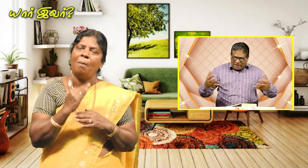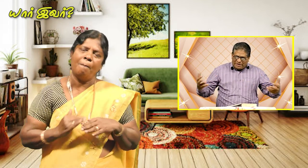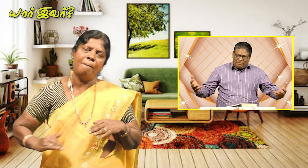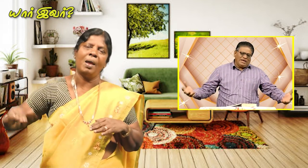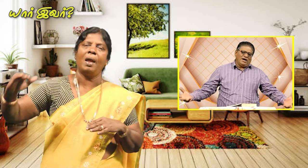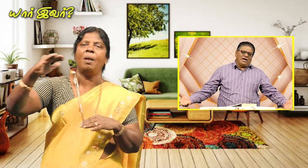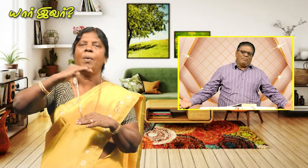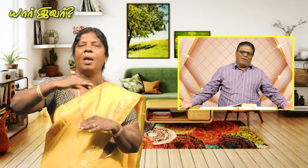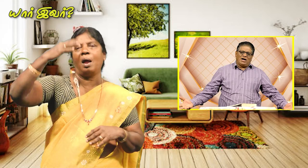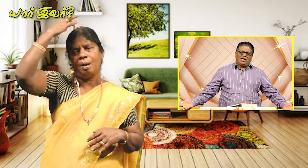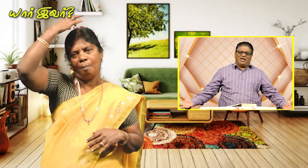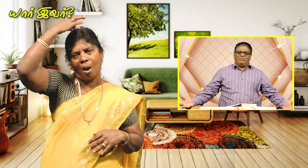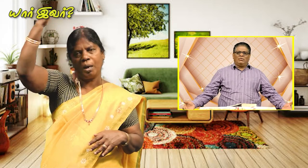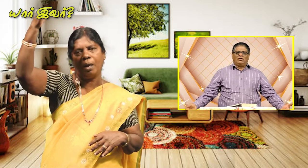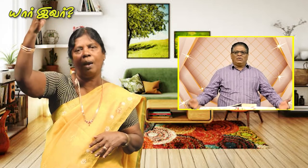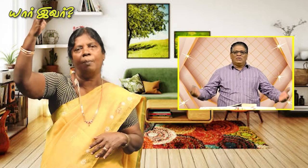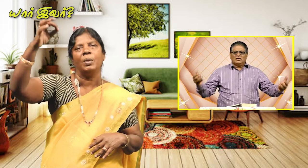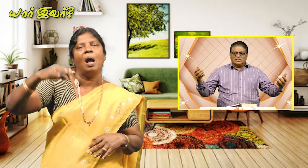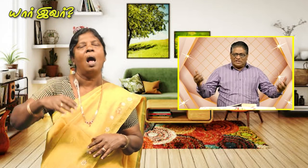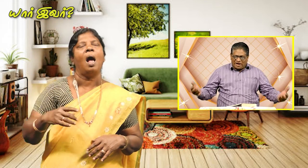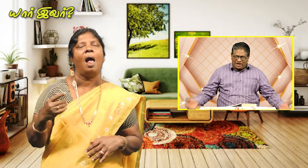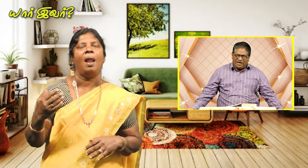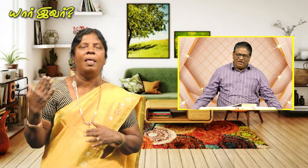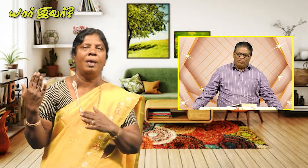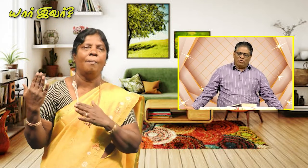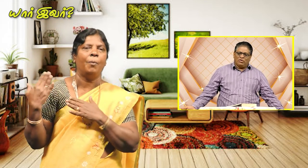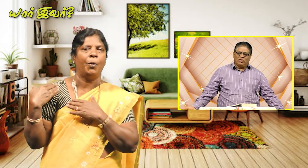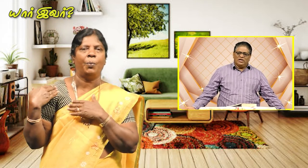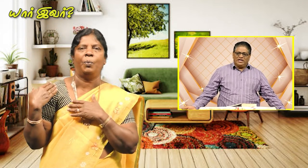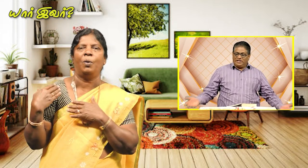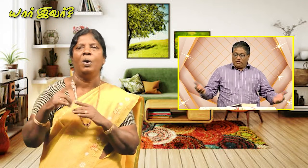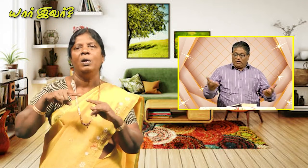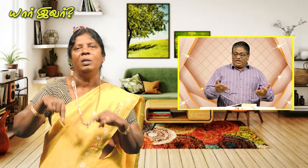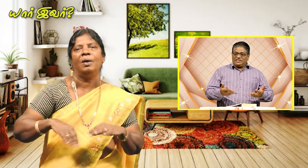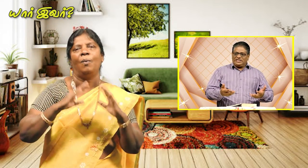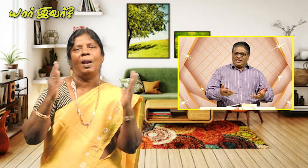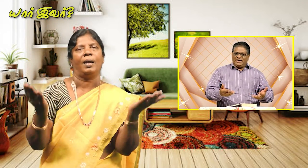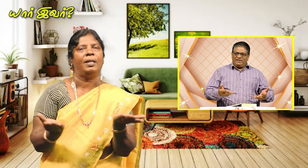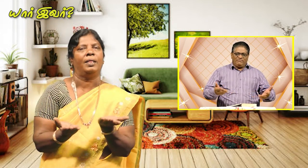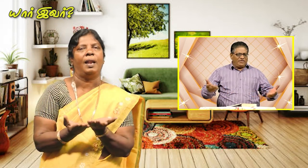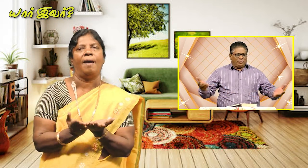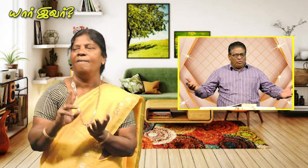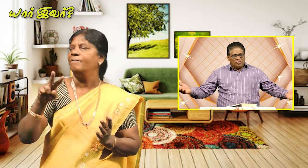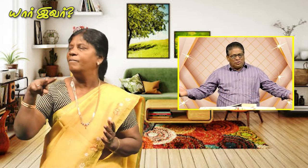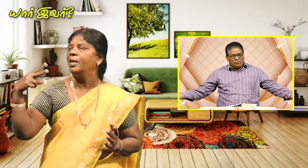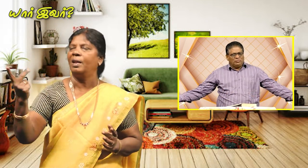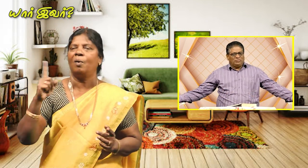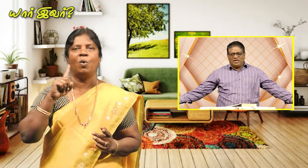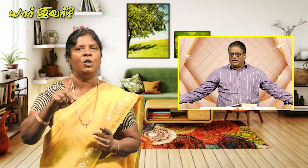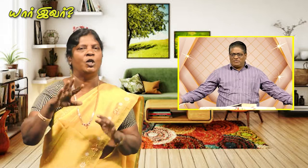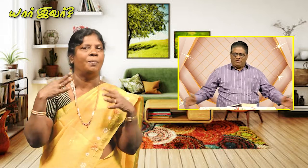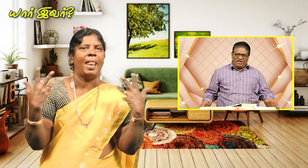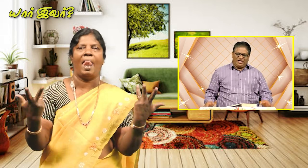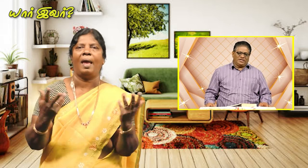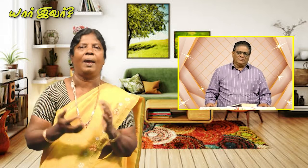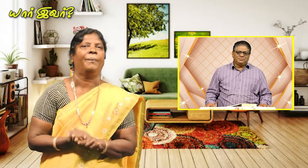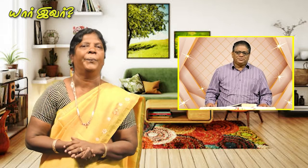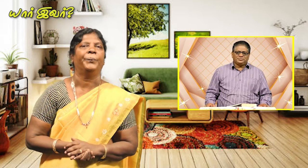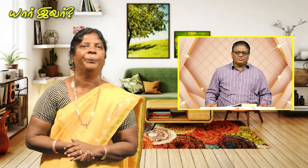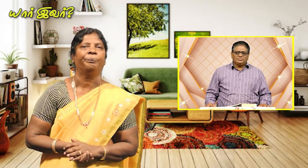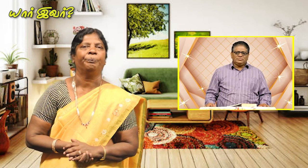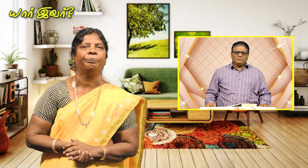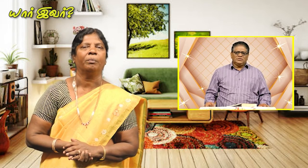ஒரு மேன்மையான பாக்கியமோ சுலாக்கியமோ இந்த உலகத்தில் வேறு ஒன்றும் இருக்க